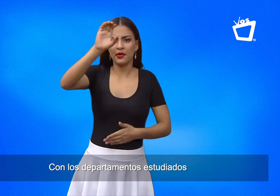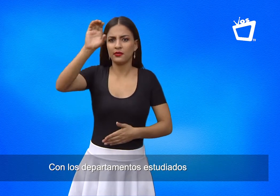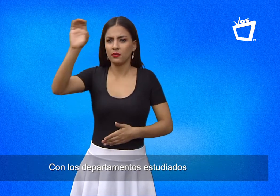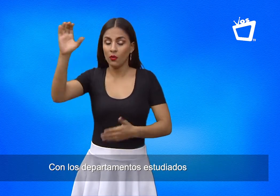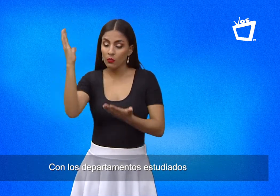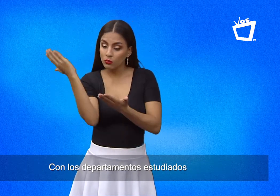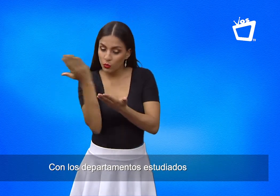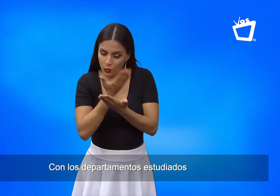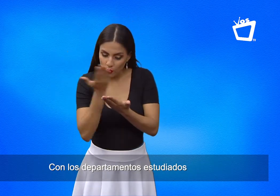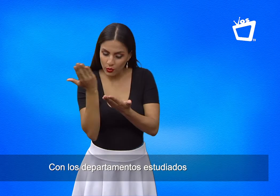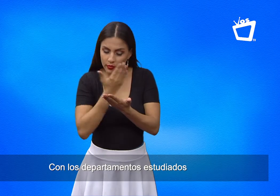departamentos estudiados.